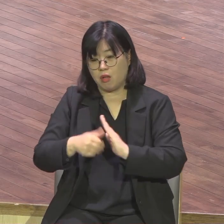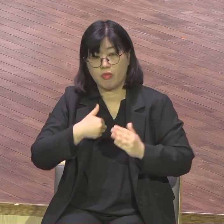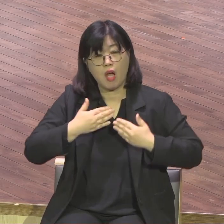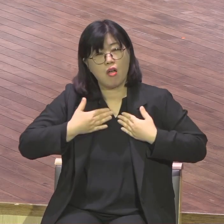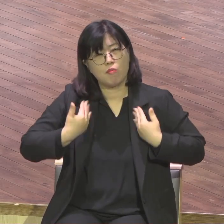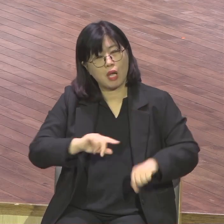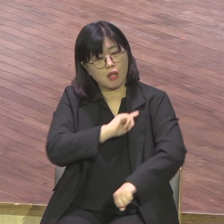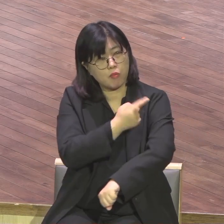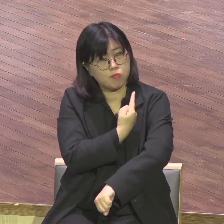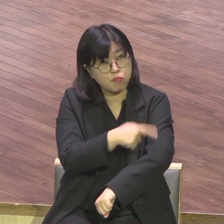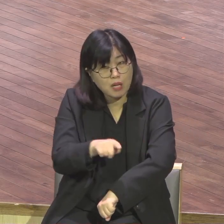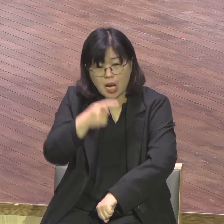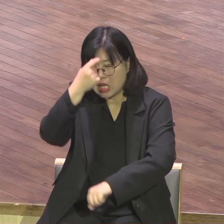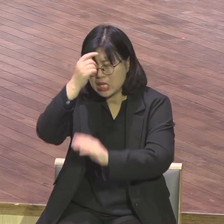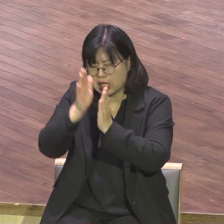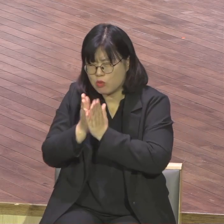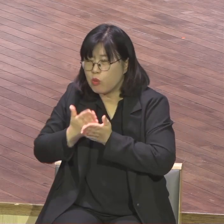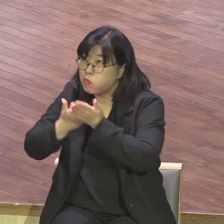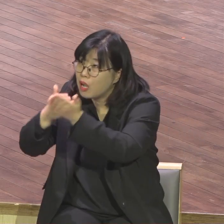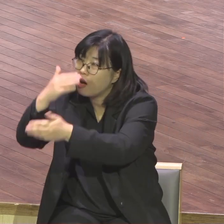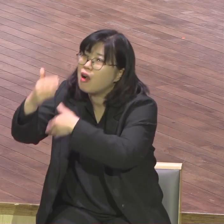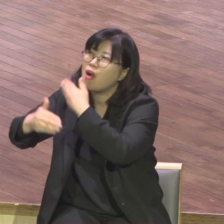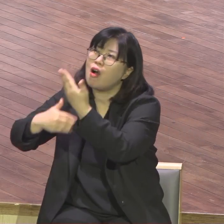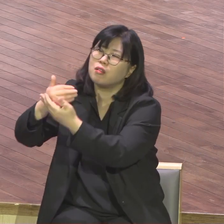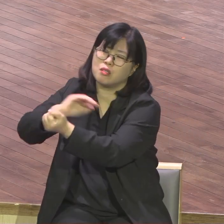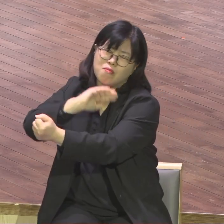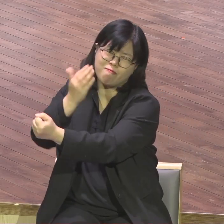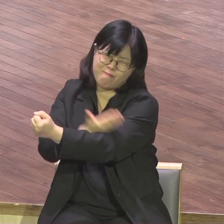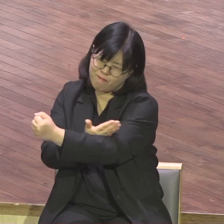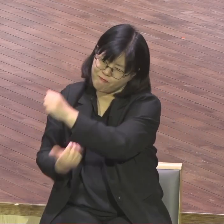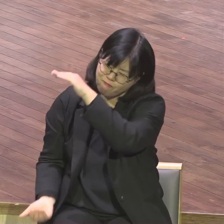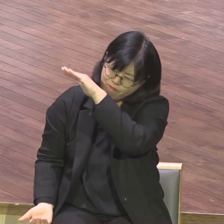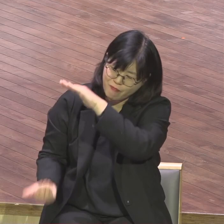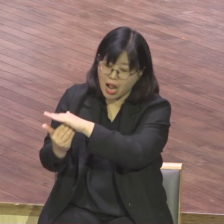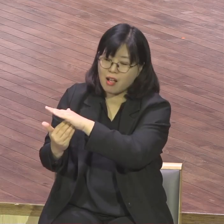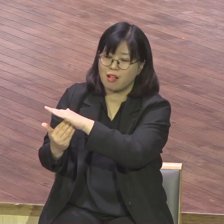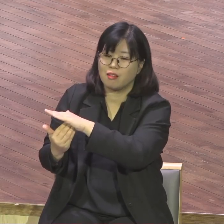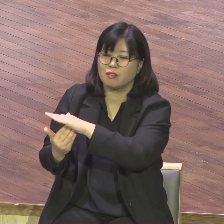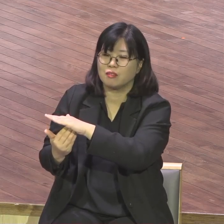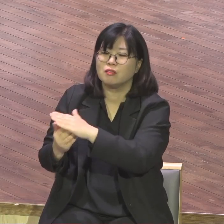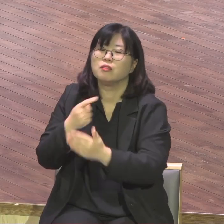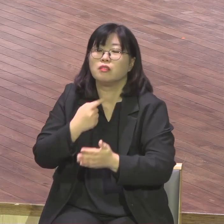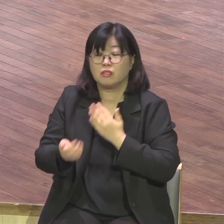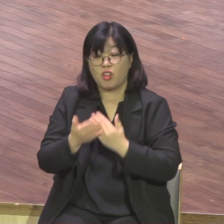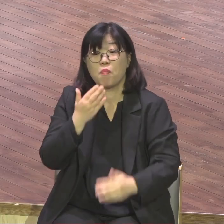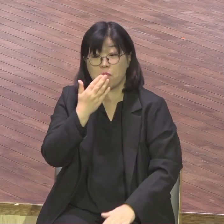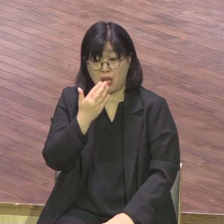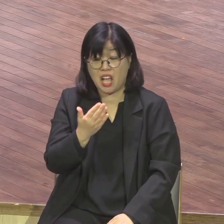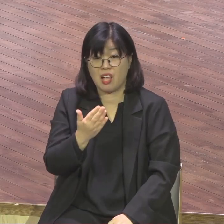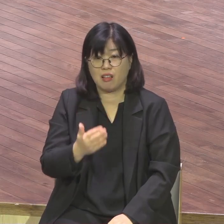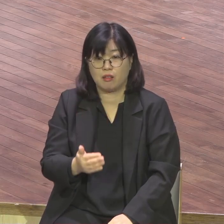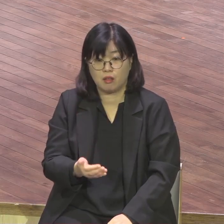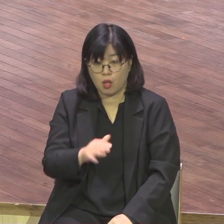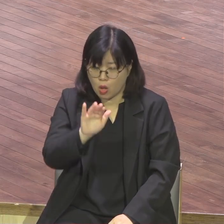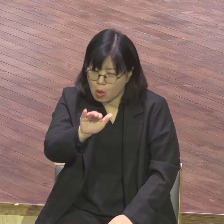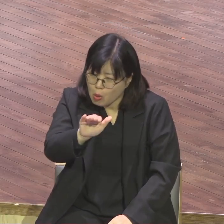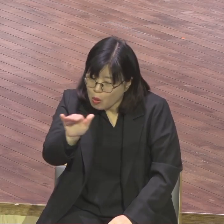기도는요, 인간 무능을 하나님의 전능으로 연결시킨 통로라고 그랬어요.